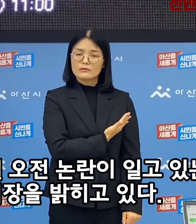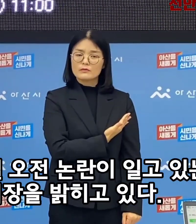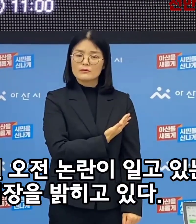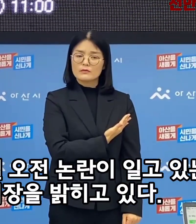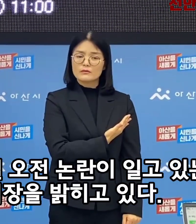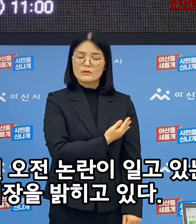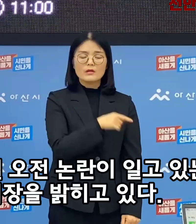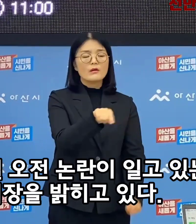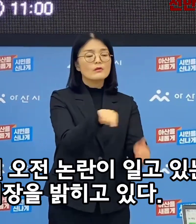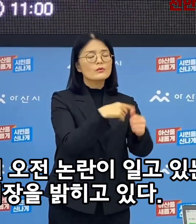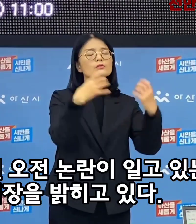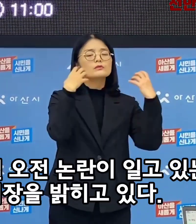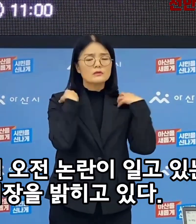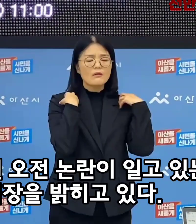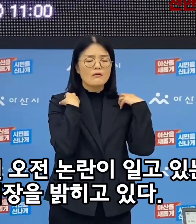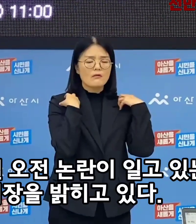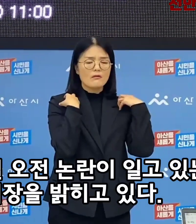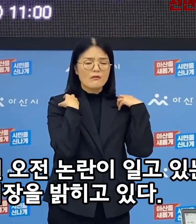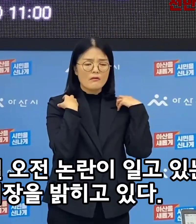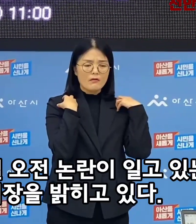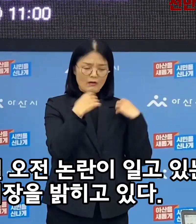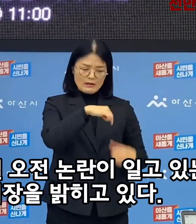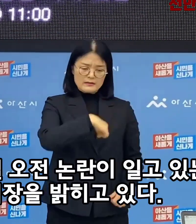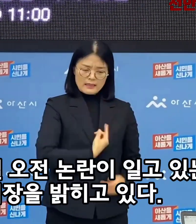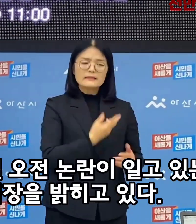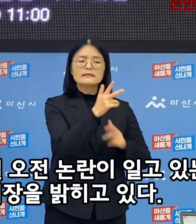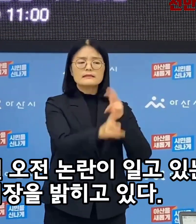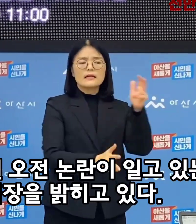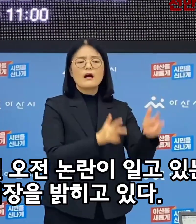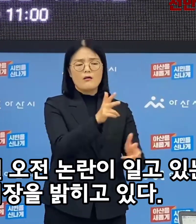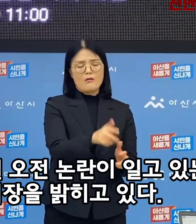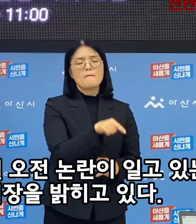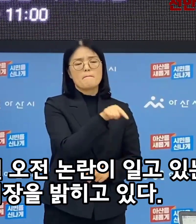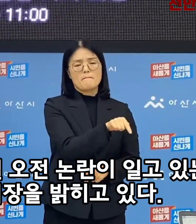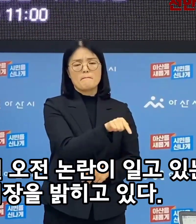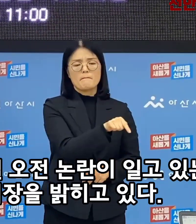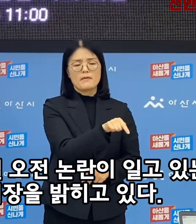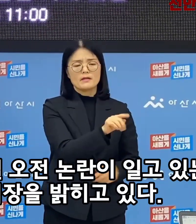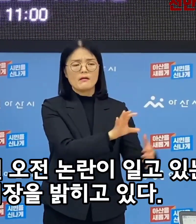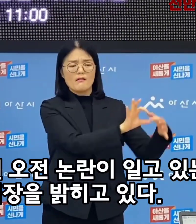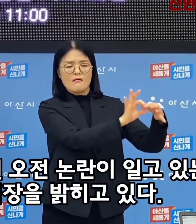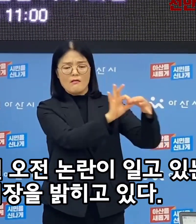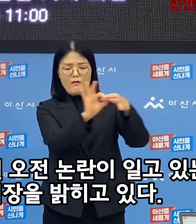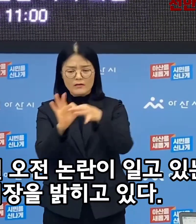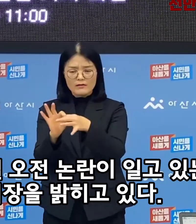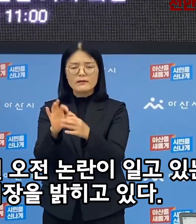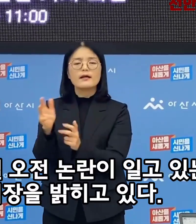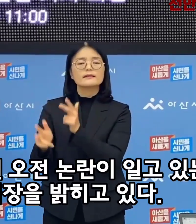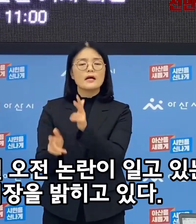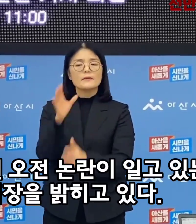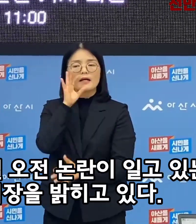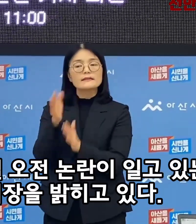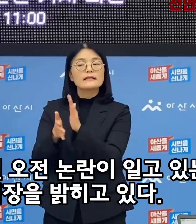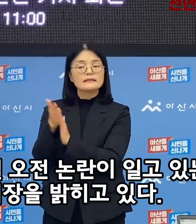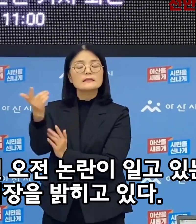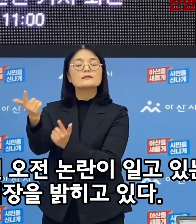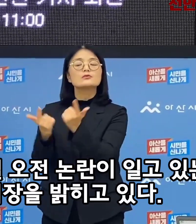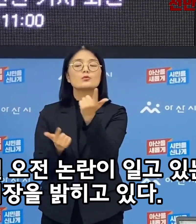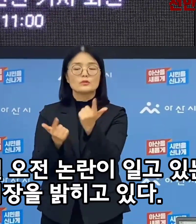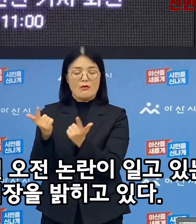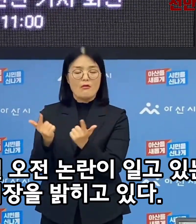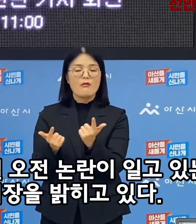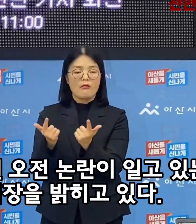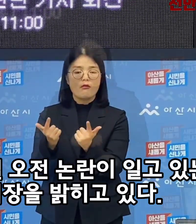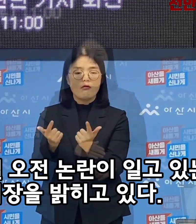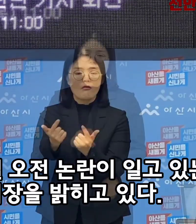이제 그런 교육청 본연의 사무인 교육청 연계사업을 아산시가 조정한 내역을